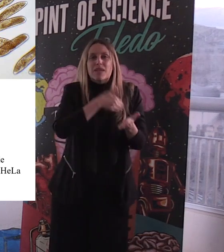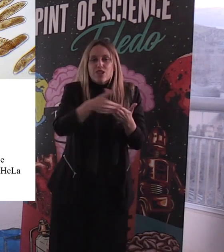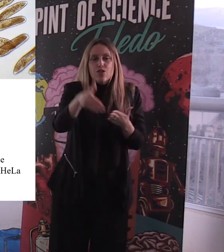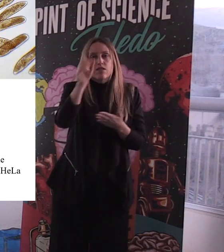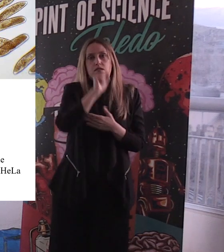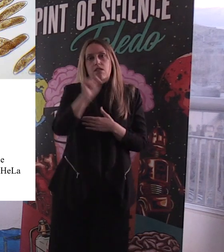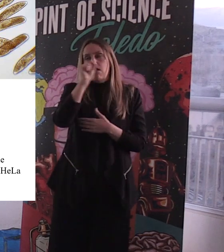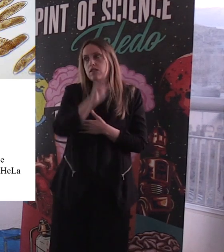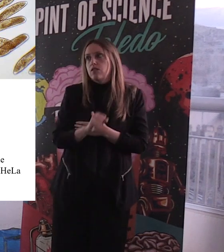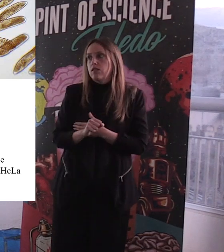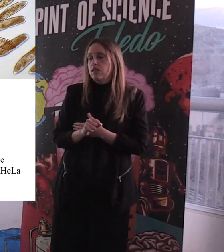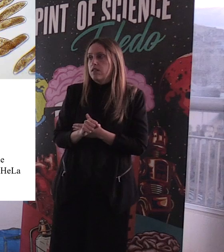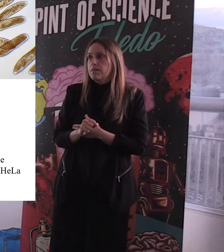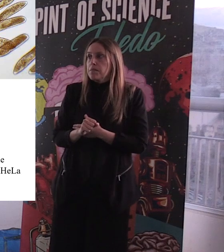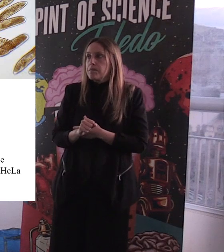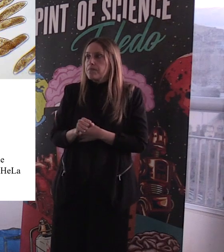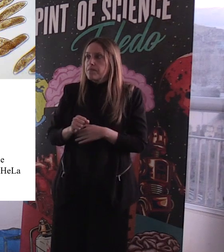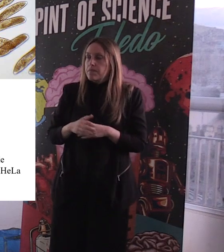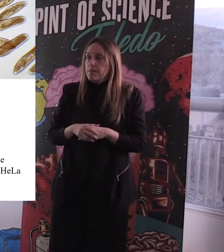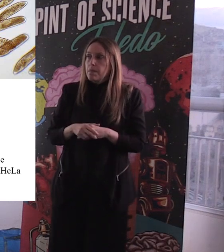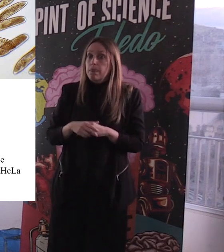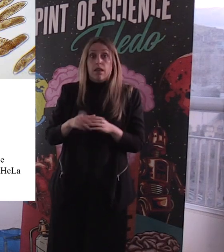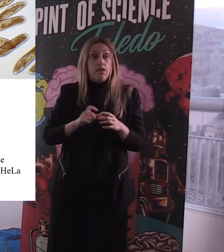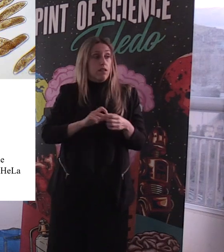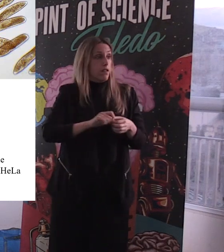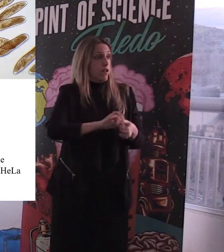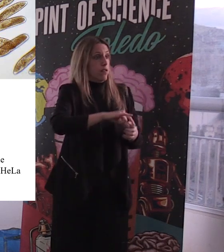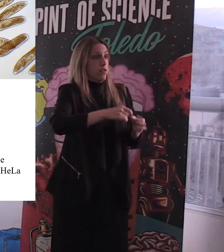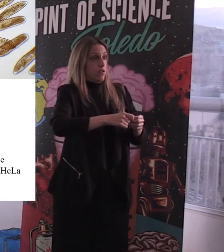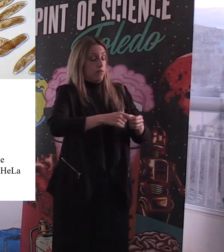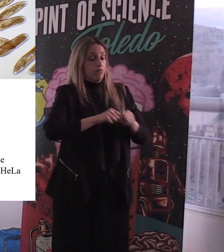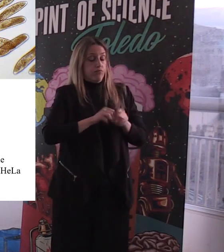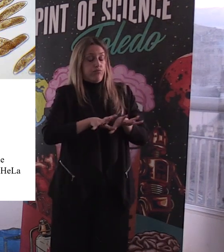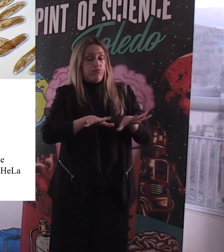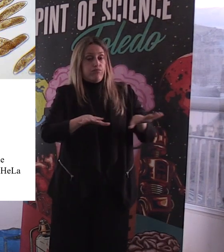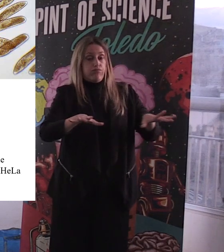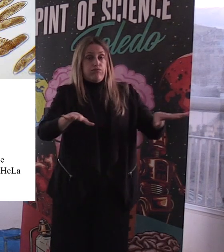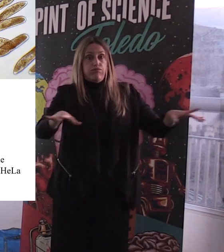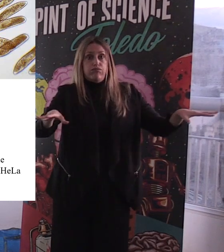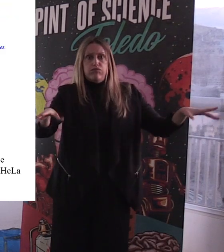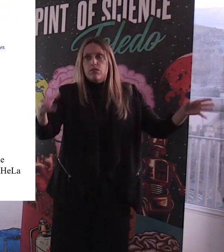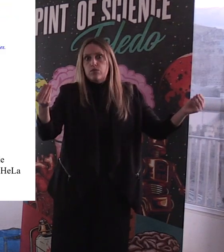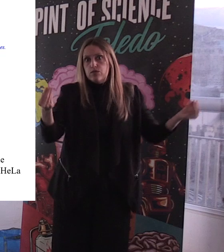años y se ha proliferado muchísimamente. Obviamente